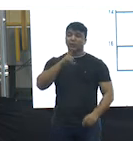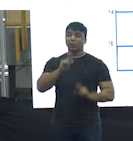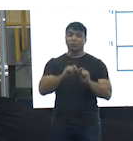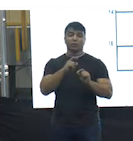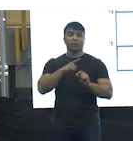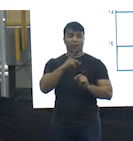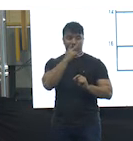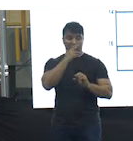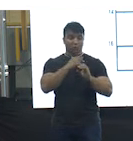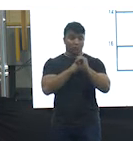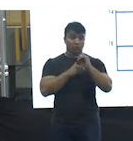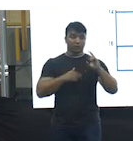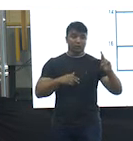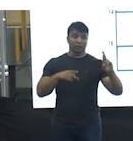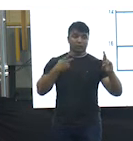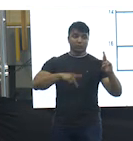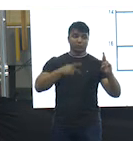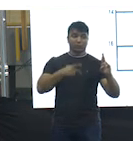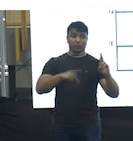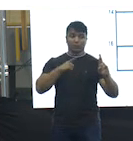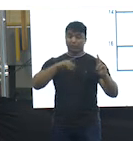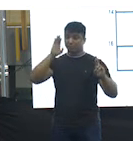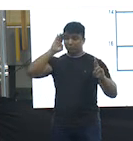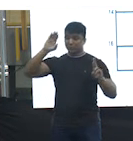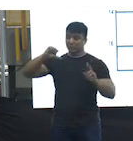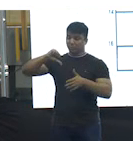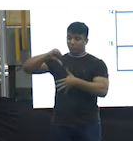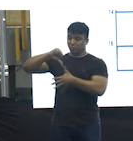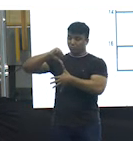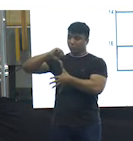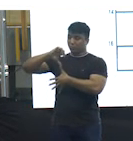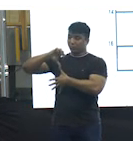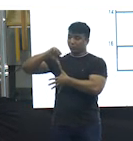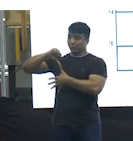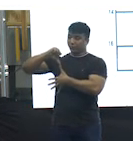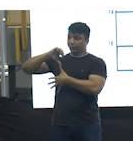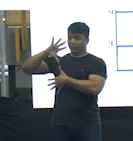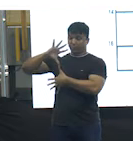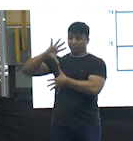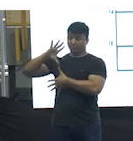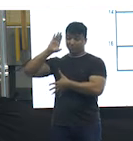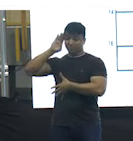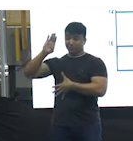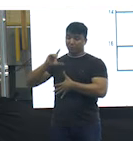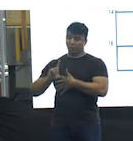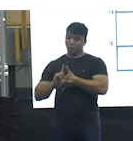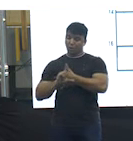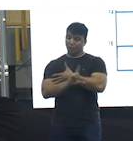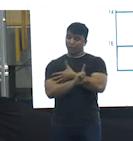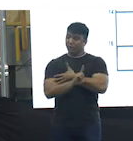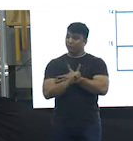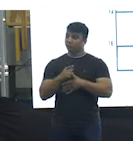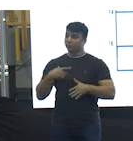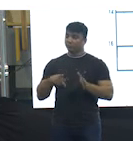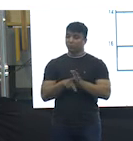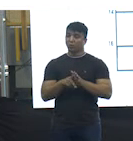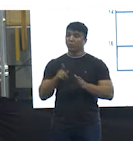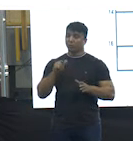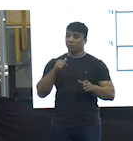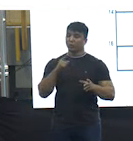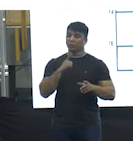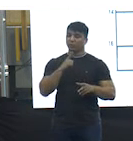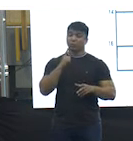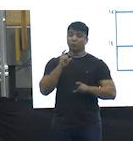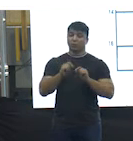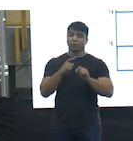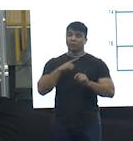mais oriental das Américas. O ponto mais a leste, que é o ponto de Seixas, que inclusive é um ponto, quem